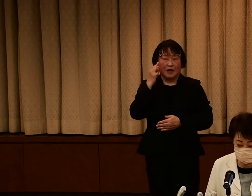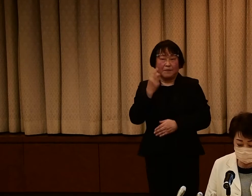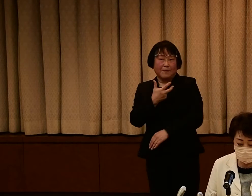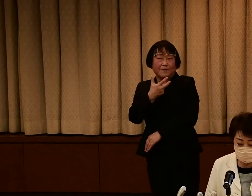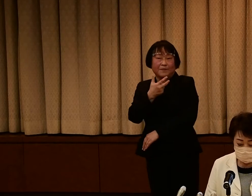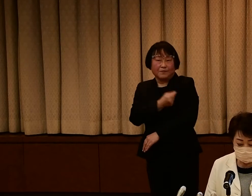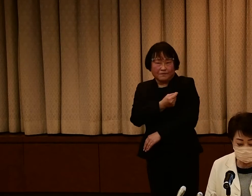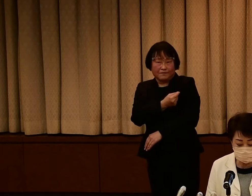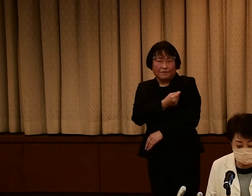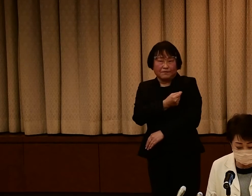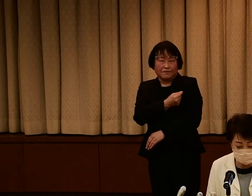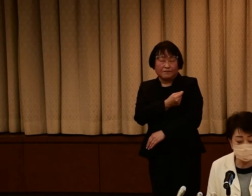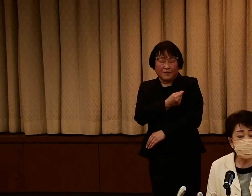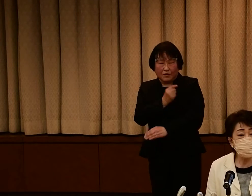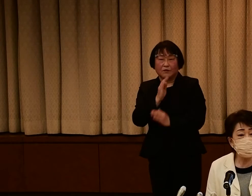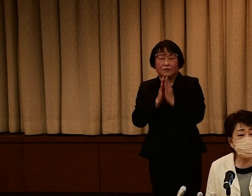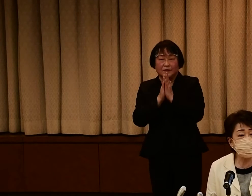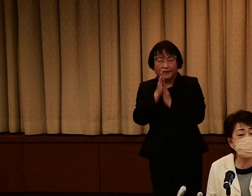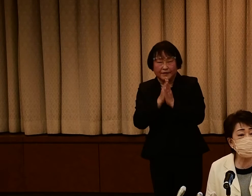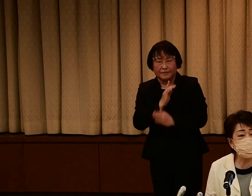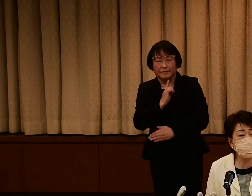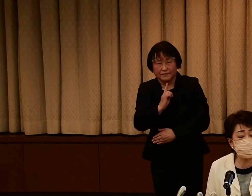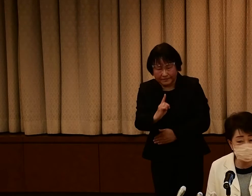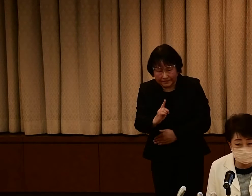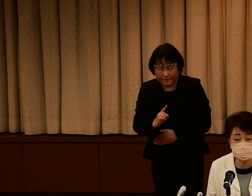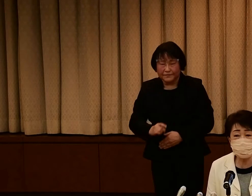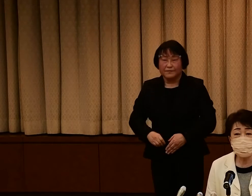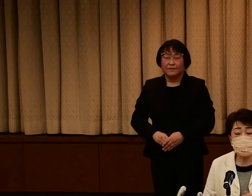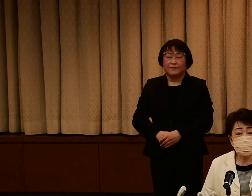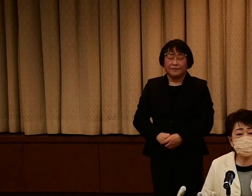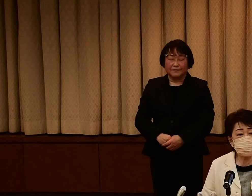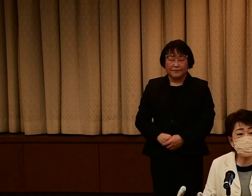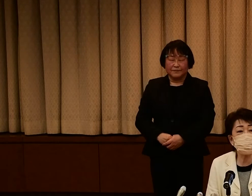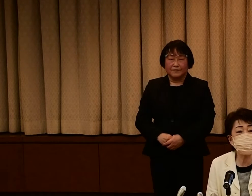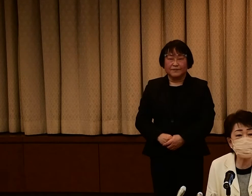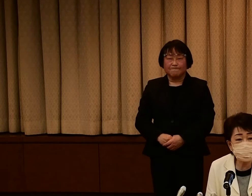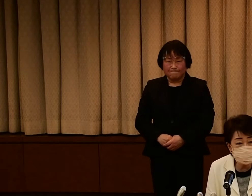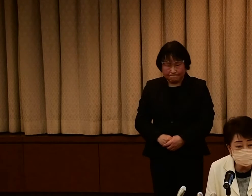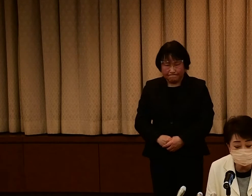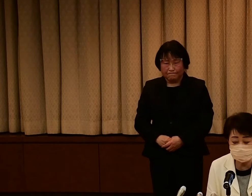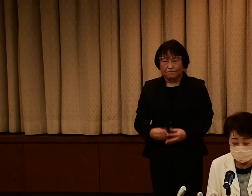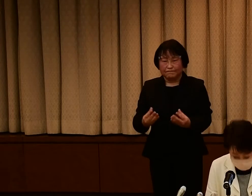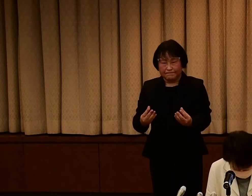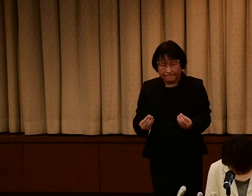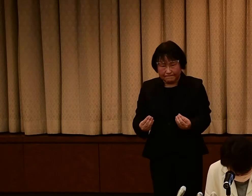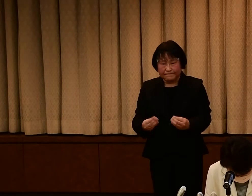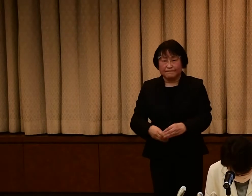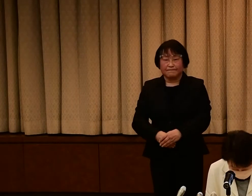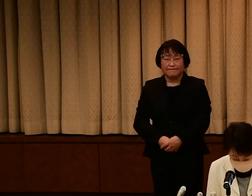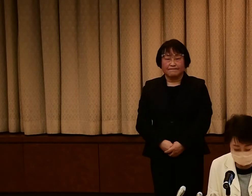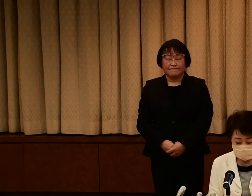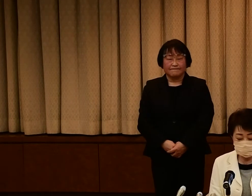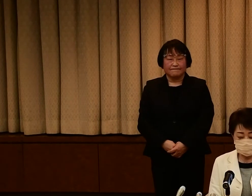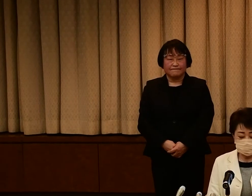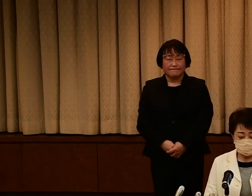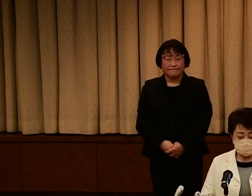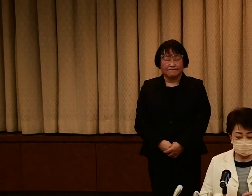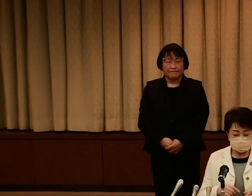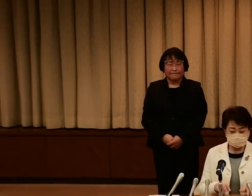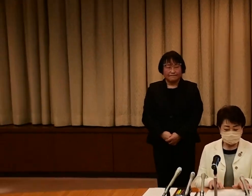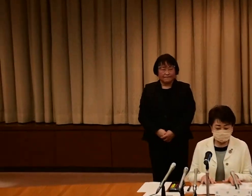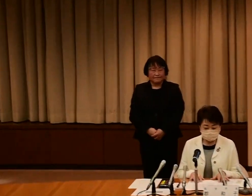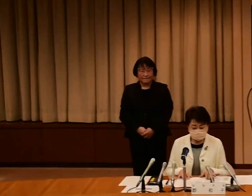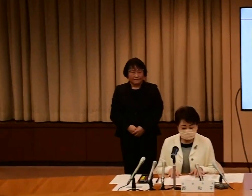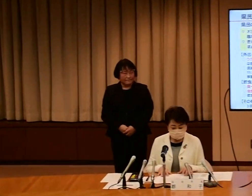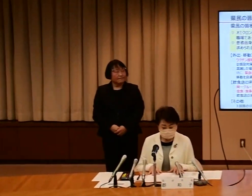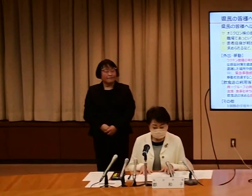接種をいただきますようにお願いをいたします。私から以上でございます。 はい、